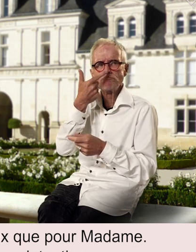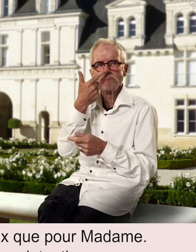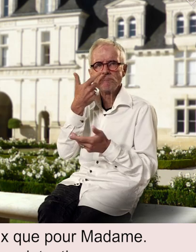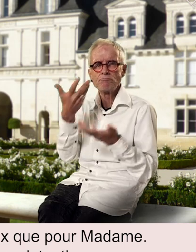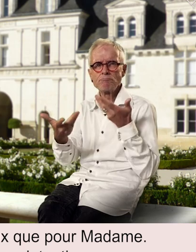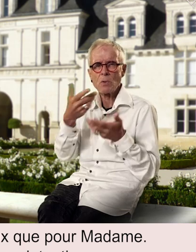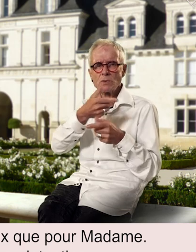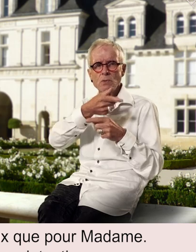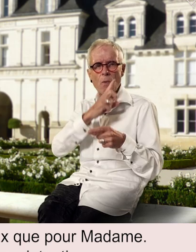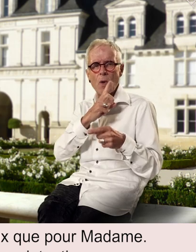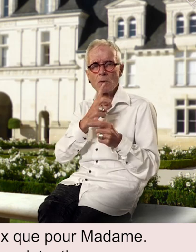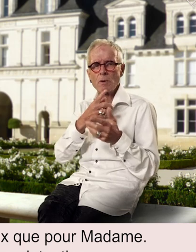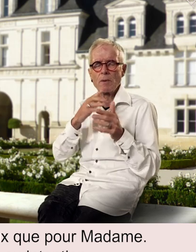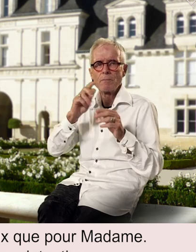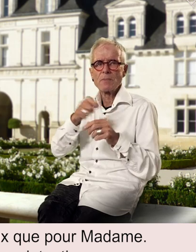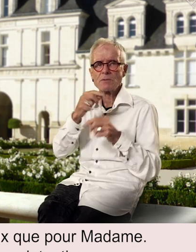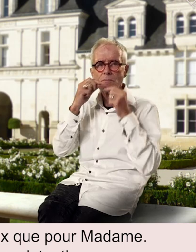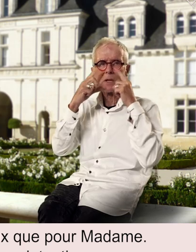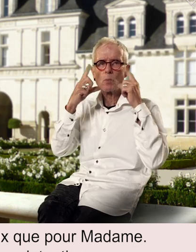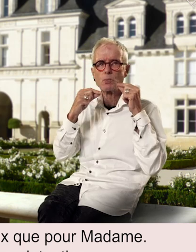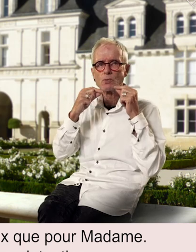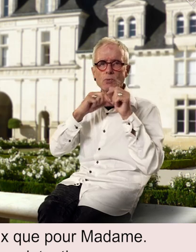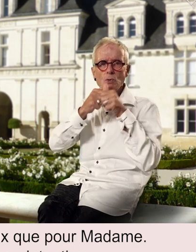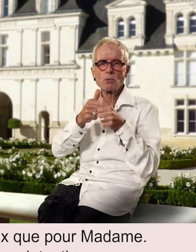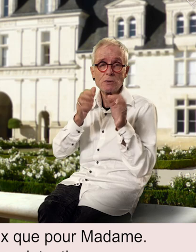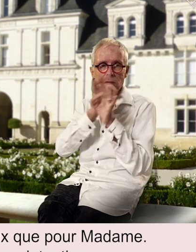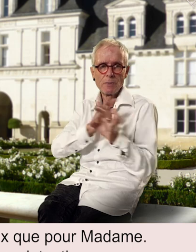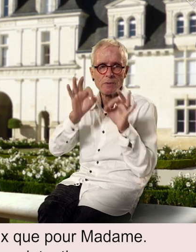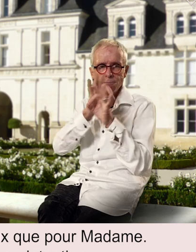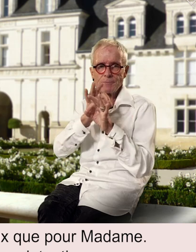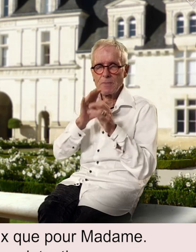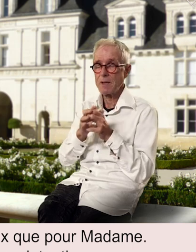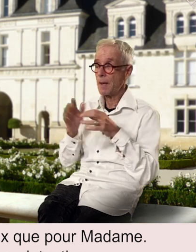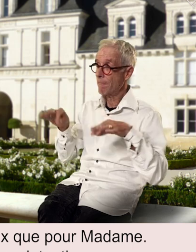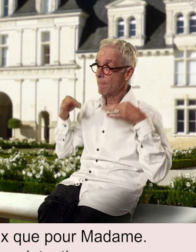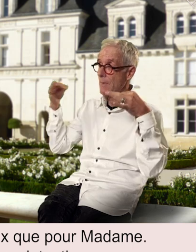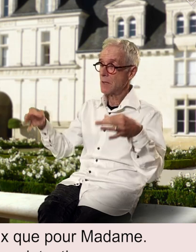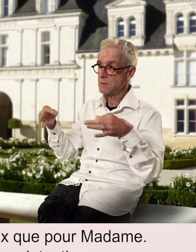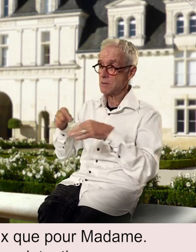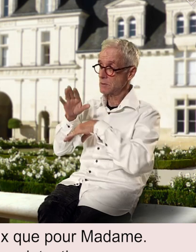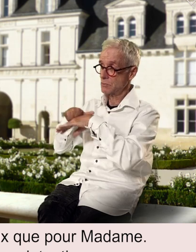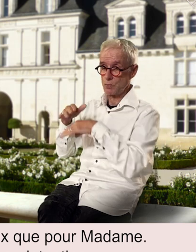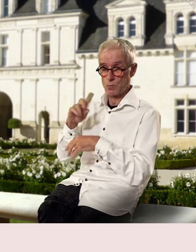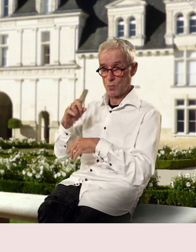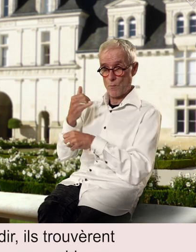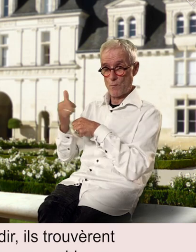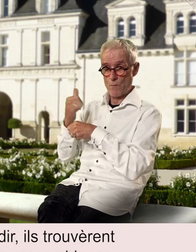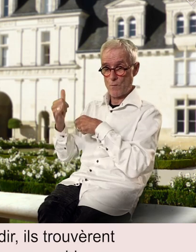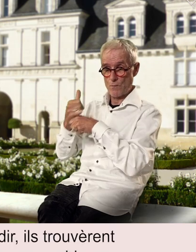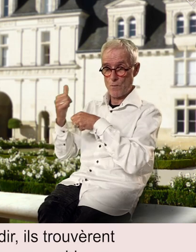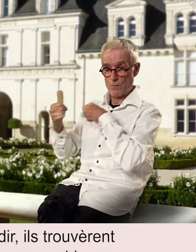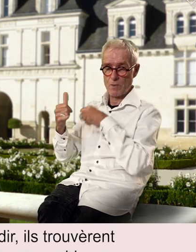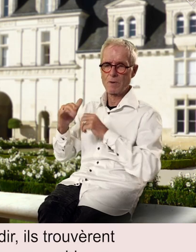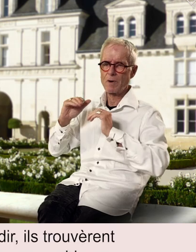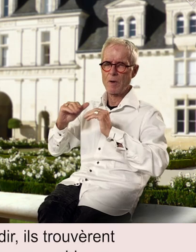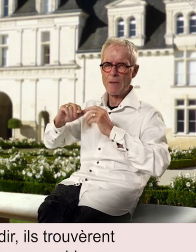ce commandement, mais que sa bouche ne l'avait pas exécuté. La princesse lui soutenait le contraire. Enfin, à